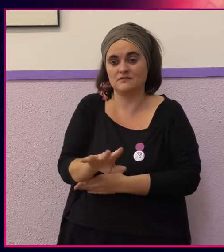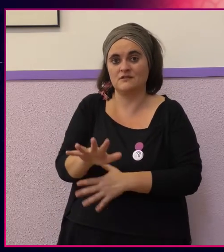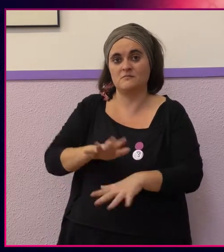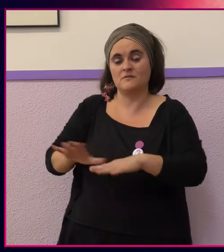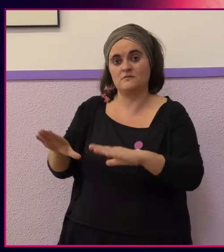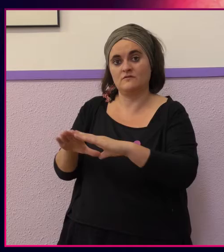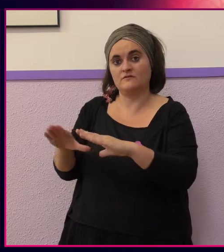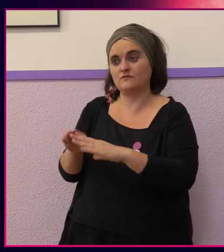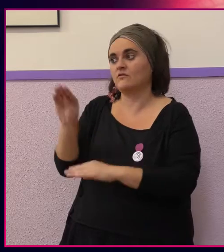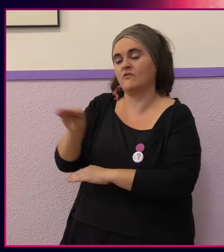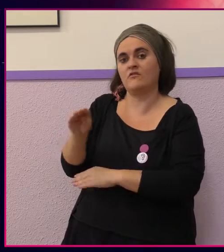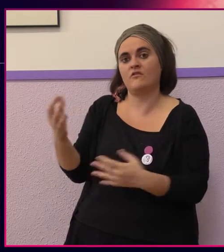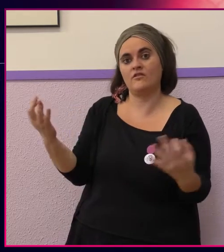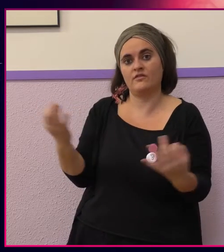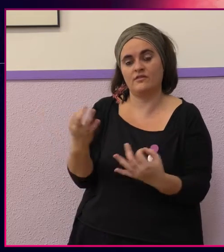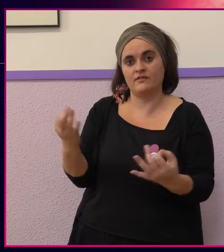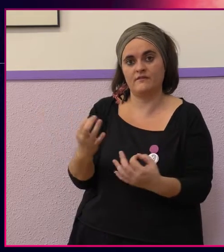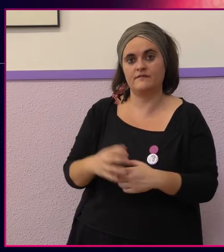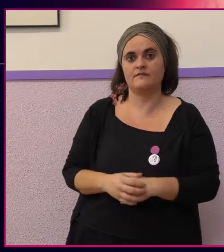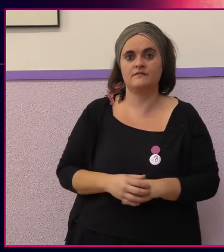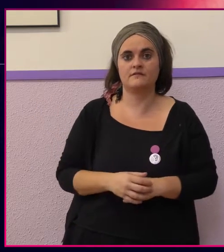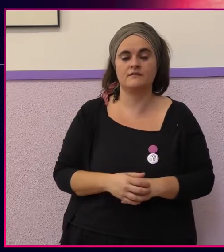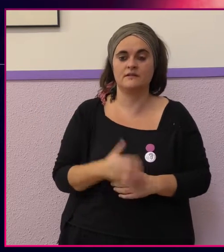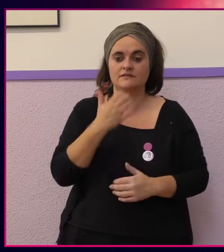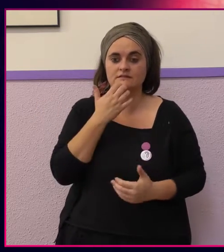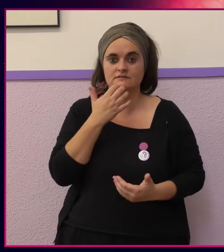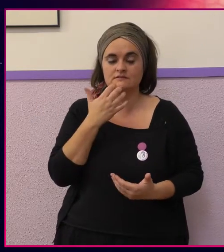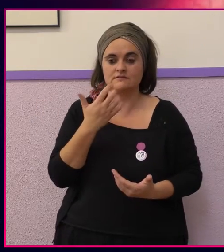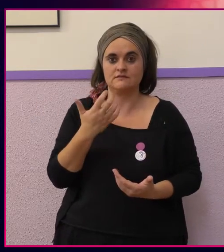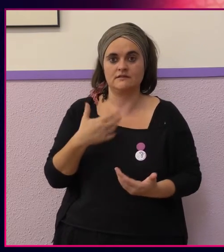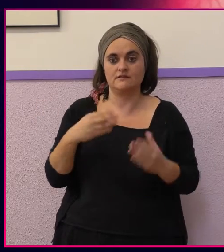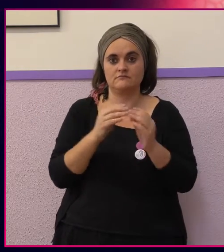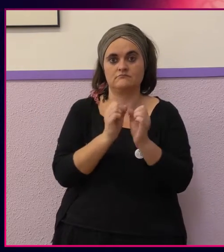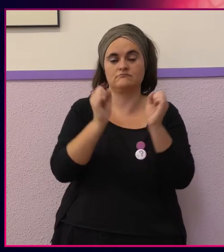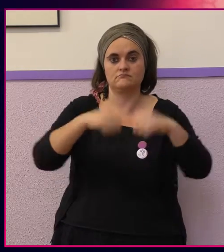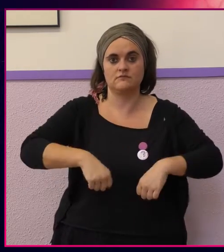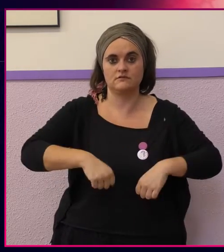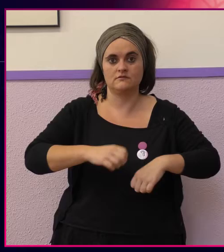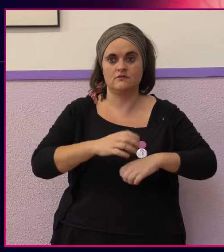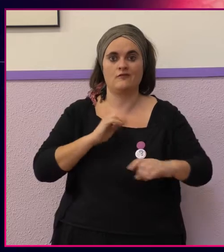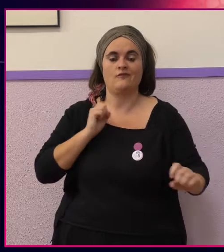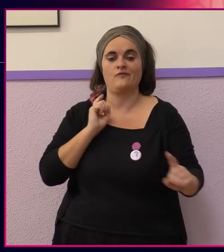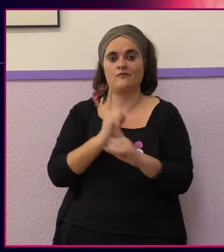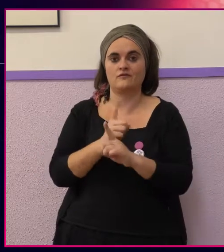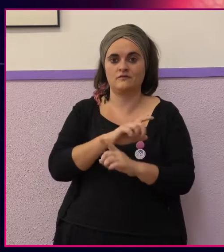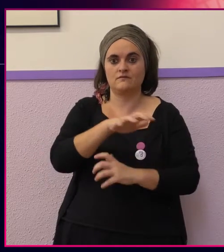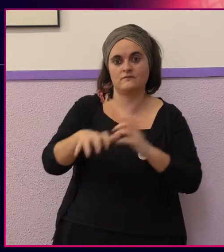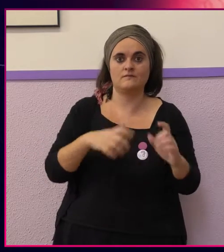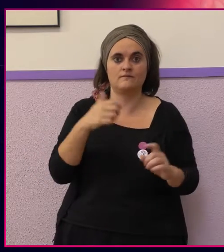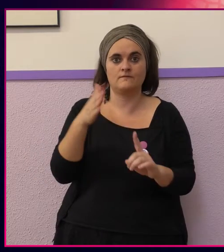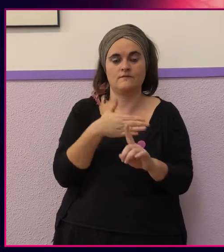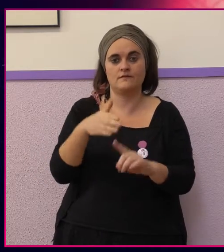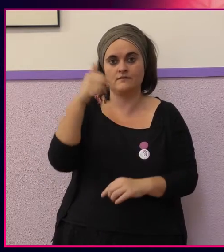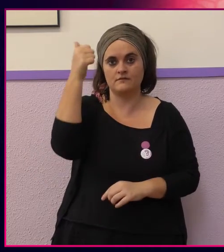y cualquier otro tipo de medida orientada a la igualdad y la erradicación de la violencia contra las mujeres